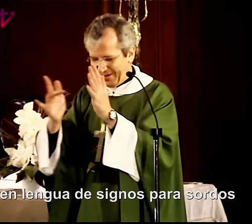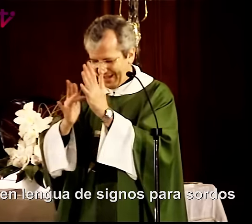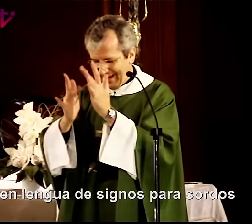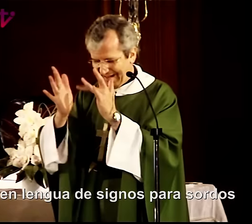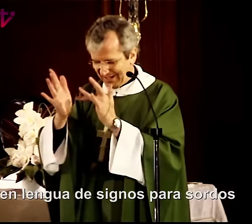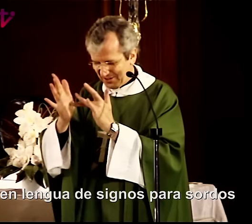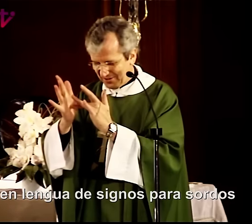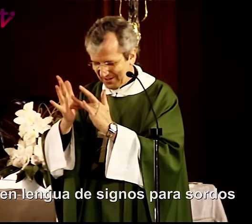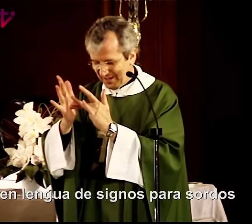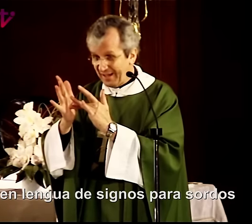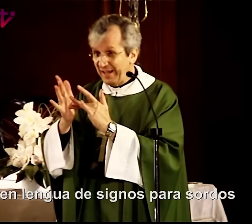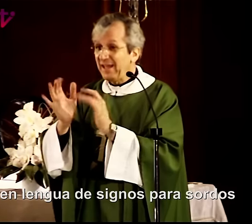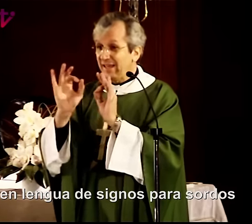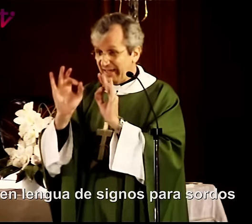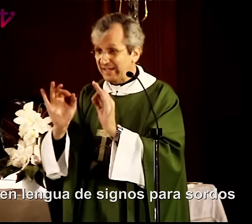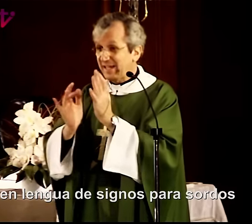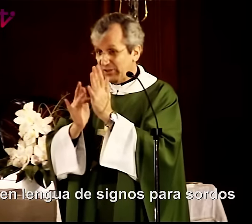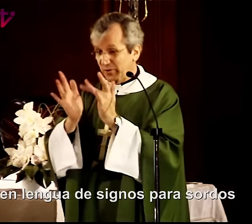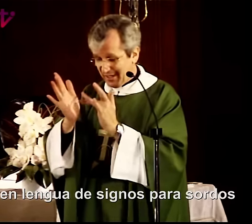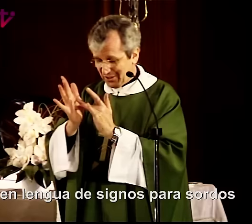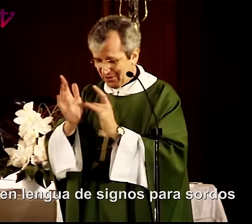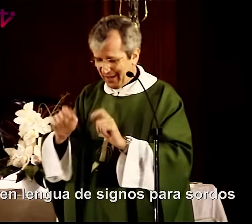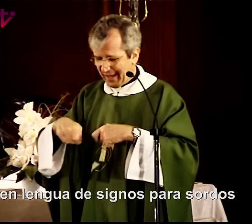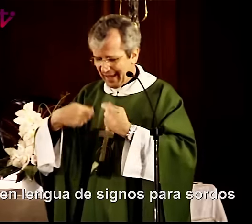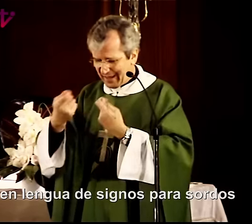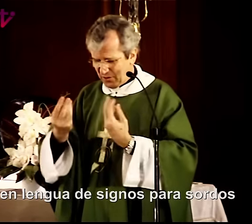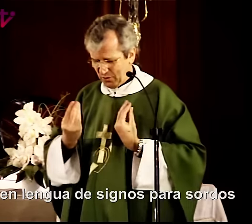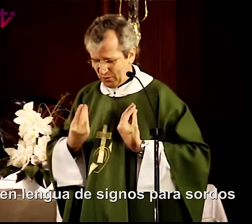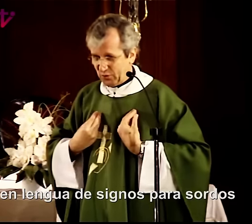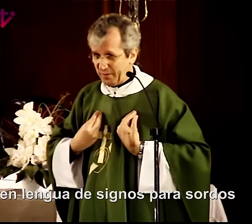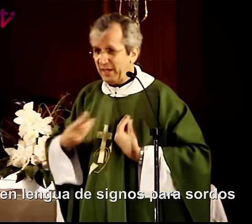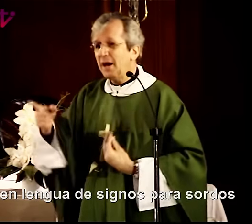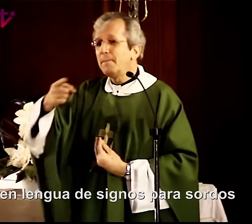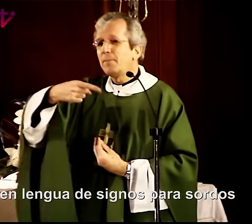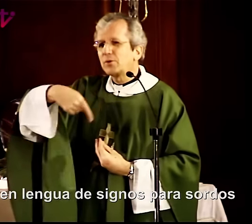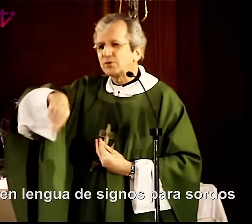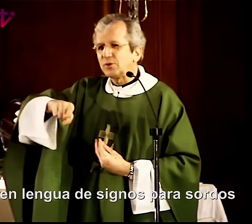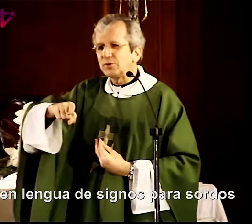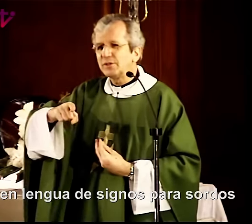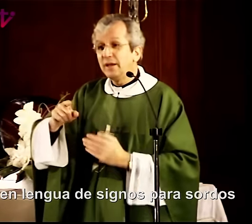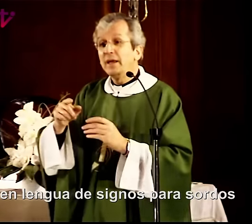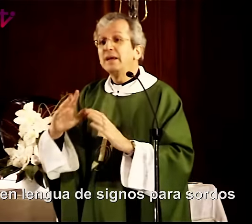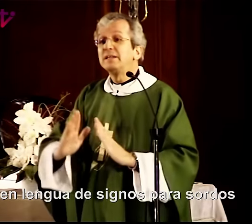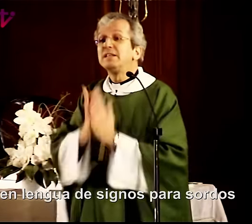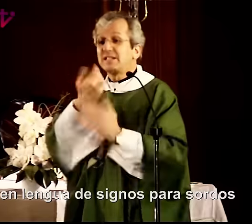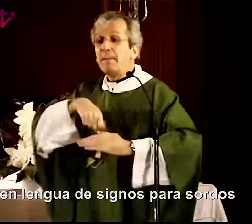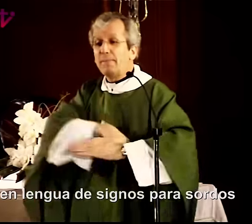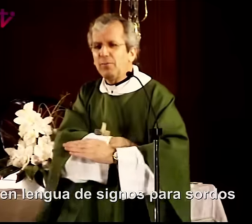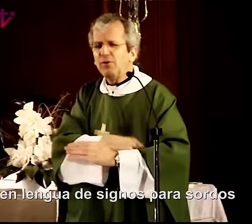en Cristo. Y ese Jesucristo que ha dado su vida por nosotros. San Pablo